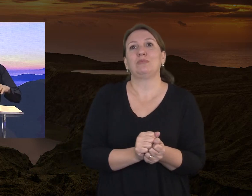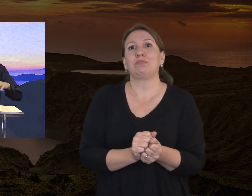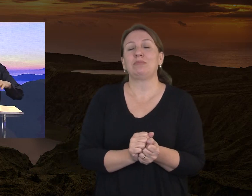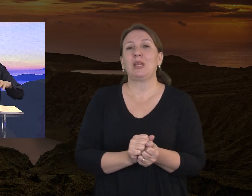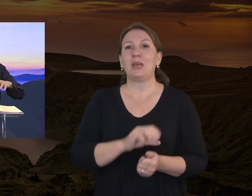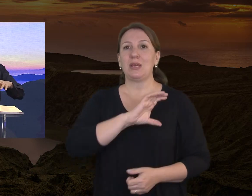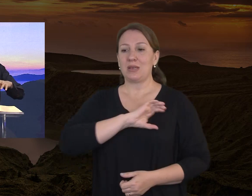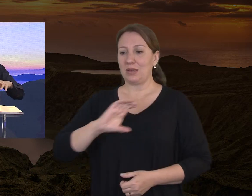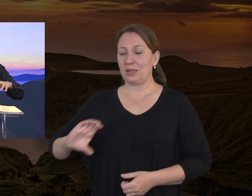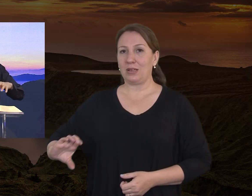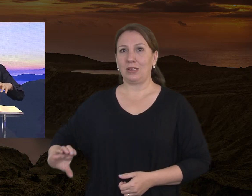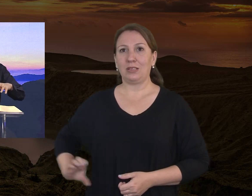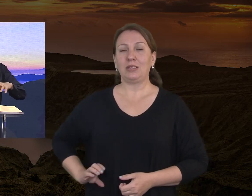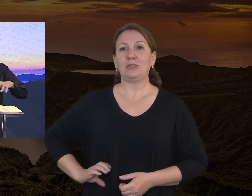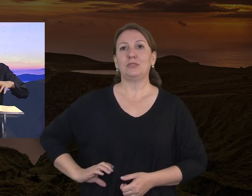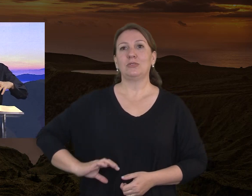que,